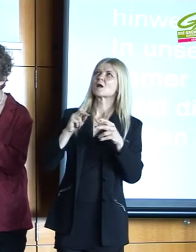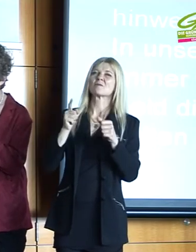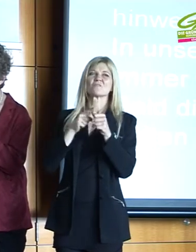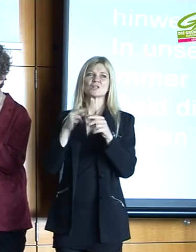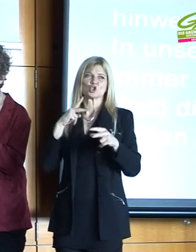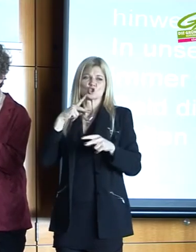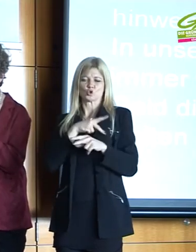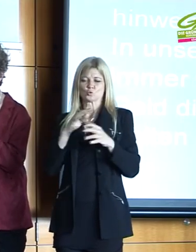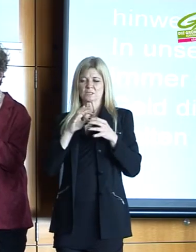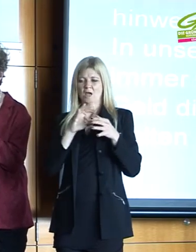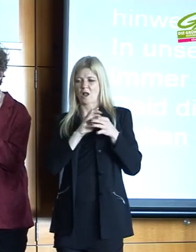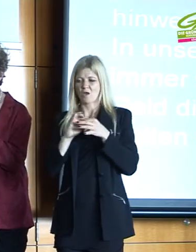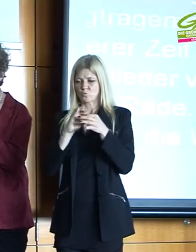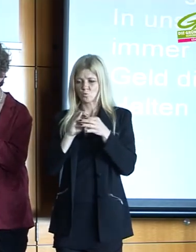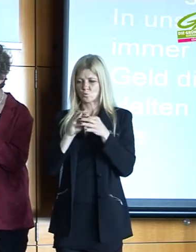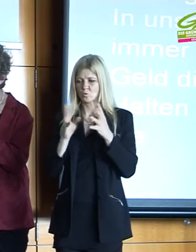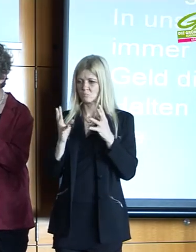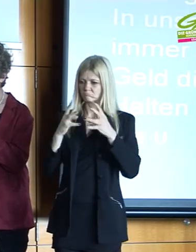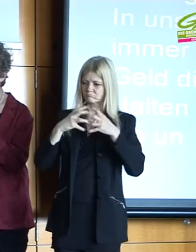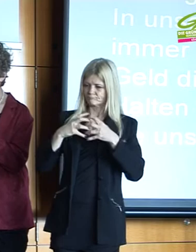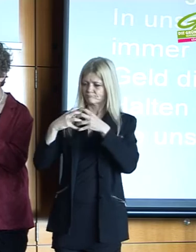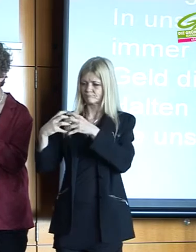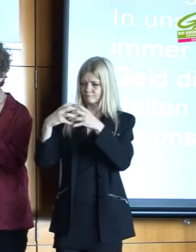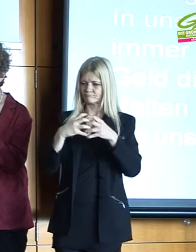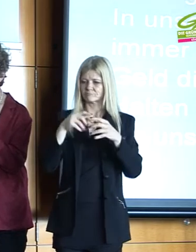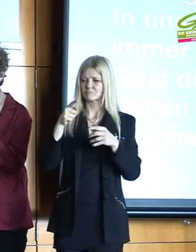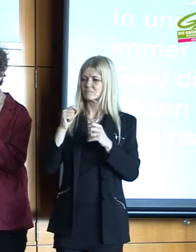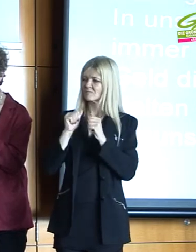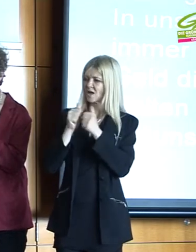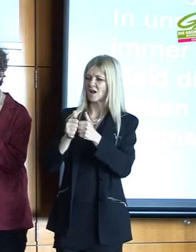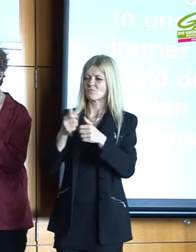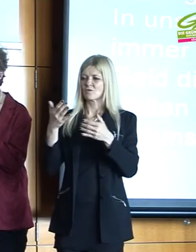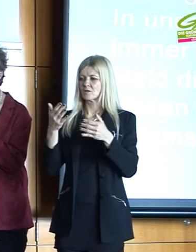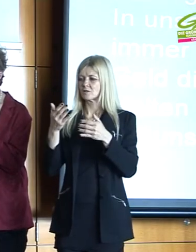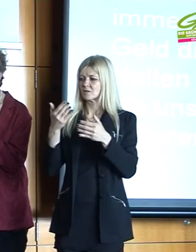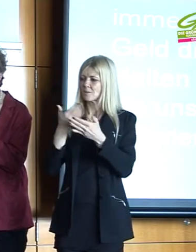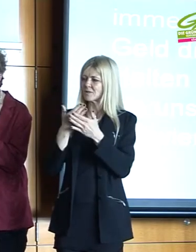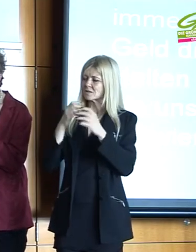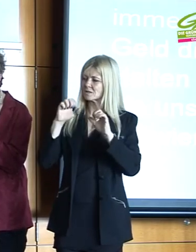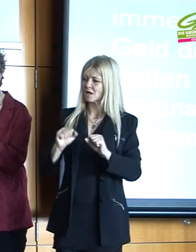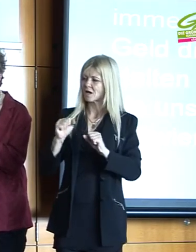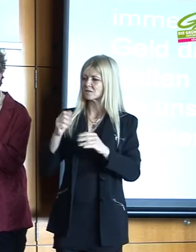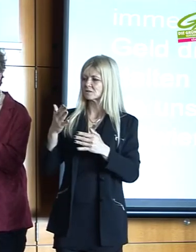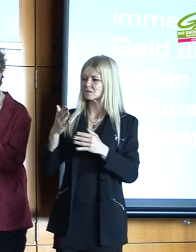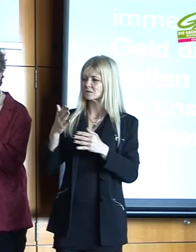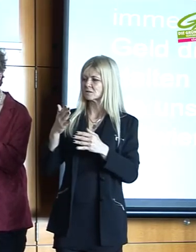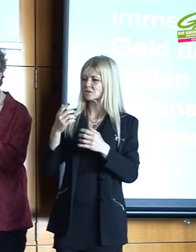uns innerlich helfen, schwierige Situationen und Barrieren zu